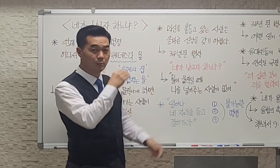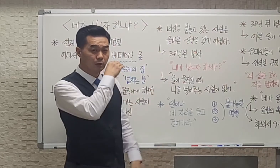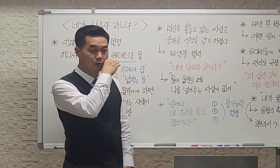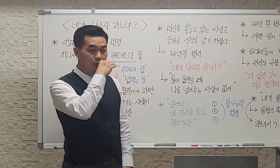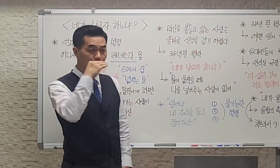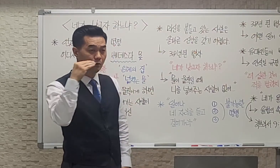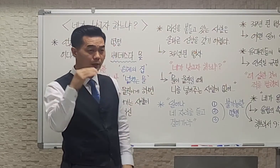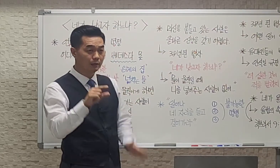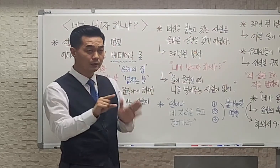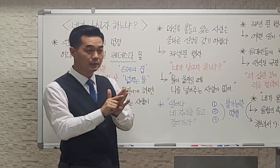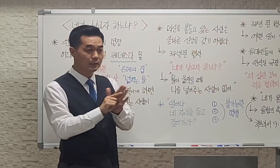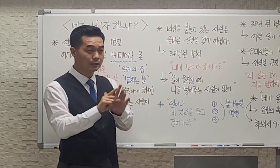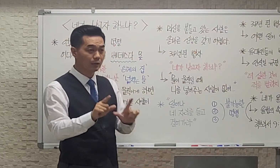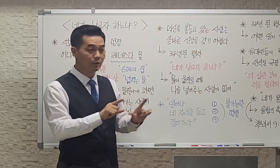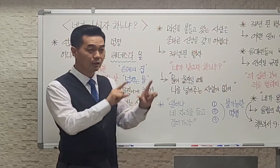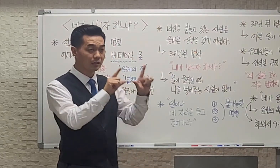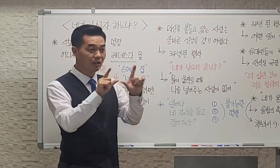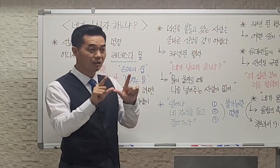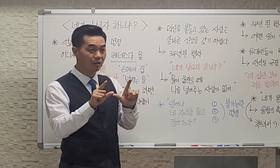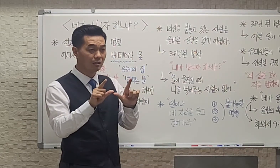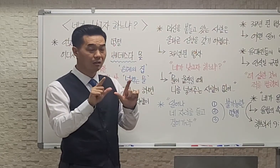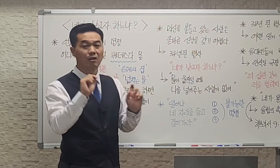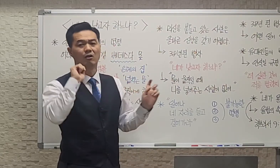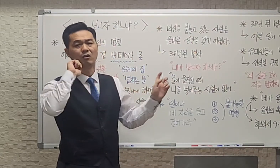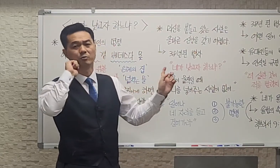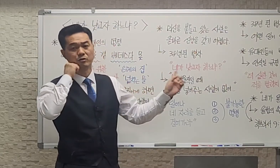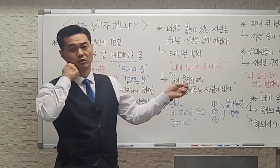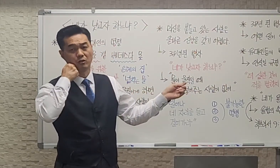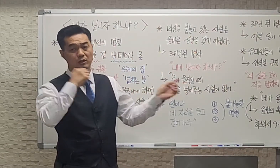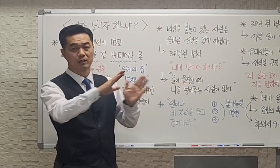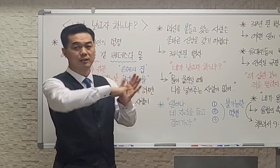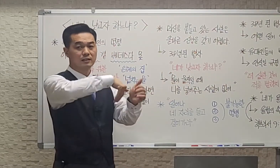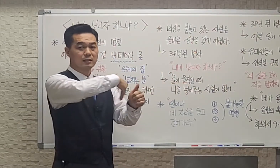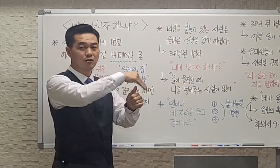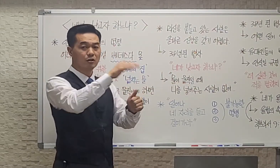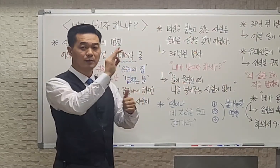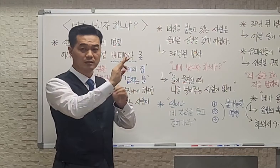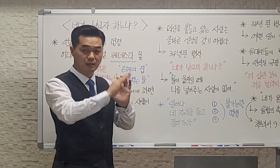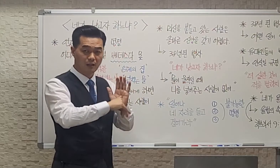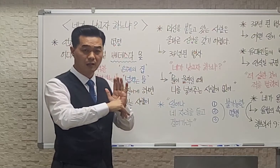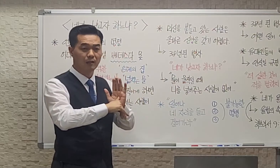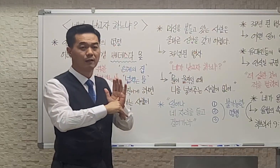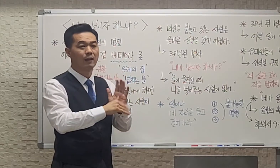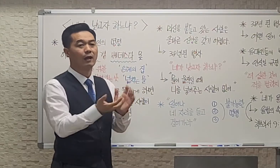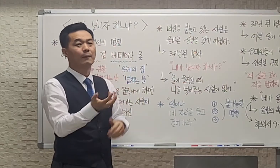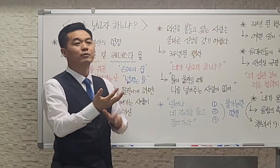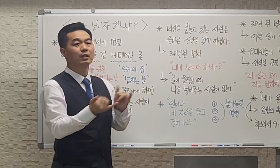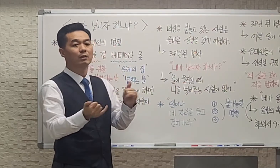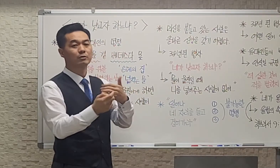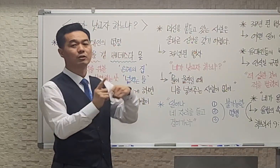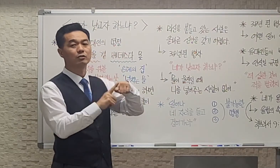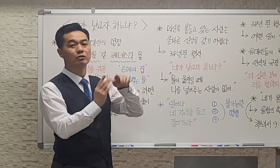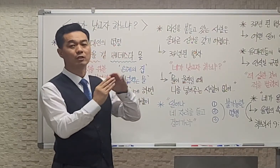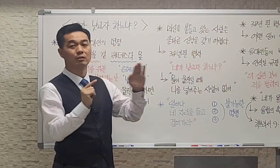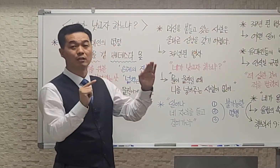그러면 올바른 신앙생활을 하기가 어렵죠. 그 당시 상황으로 봤을 때 아픈 사람은 성전에 들어갈